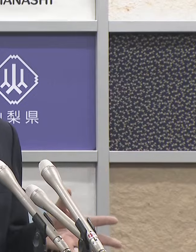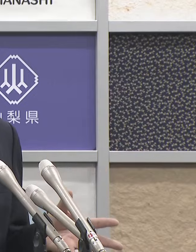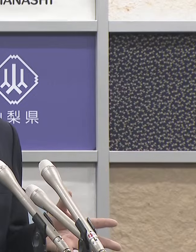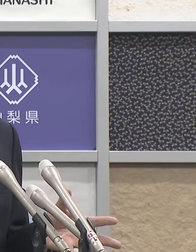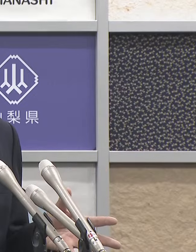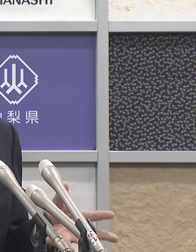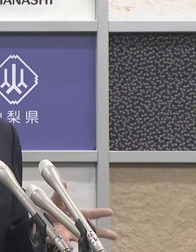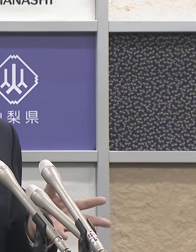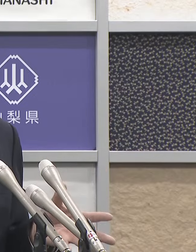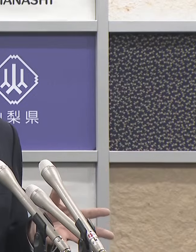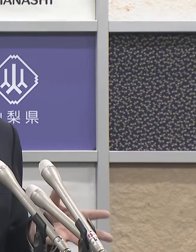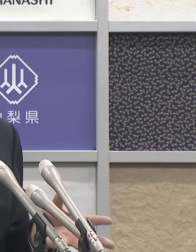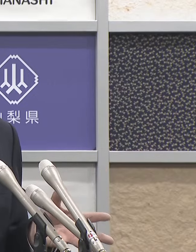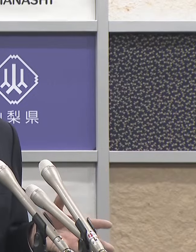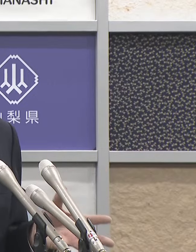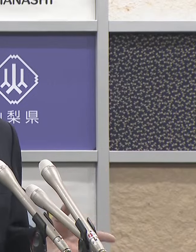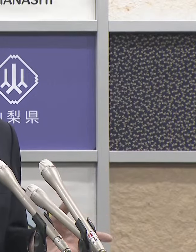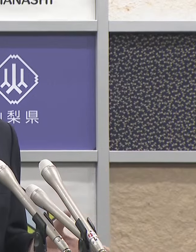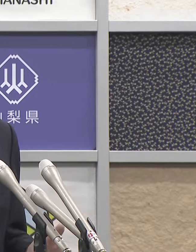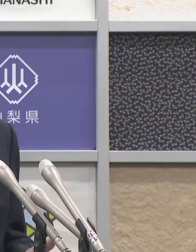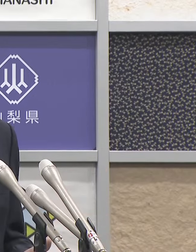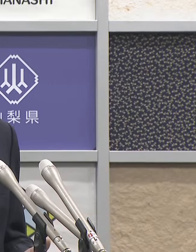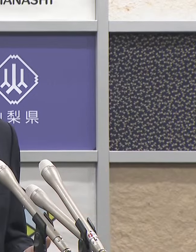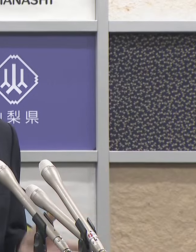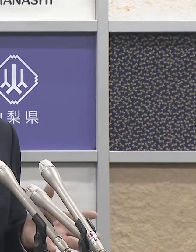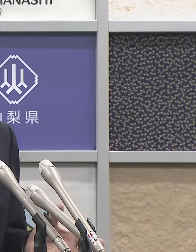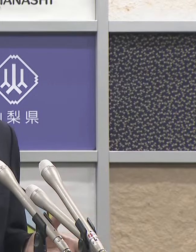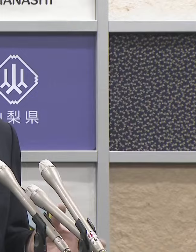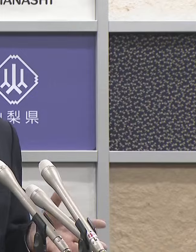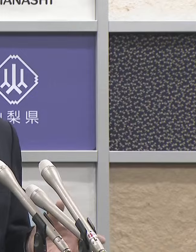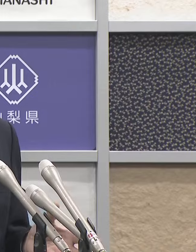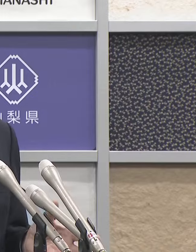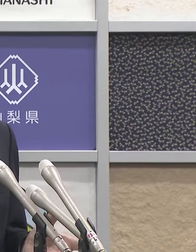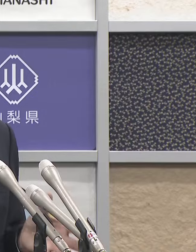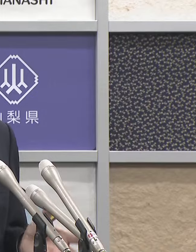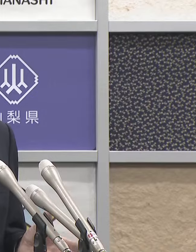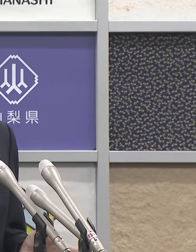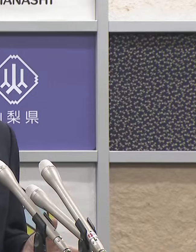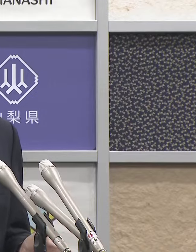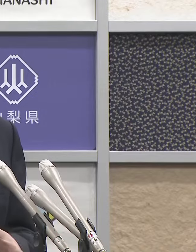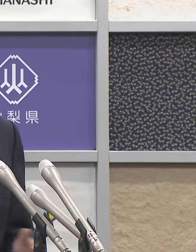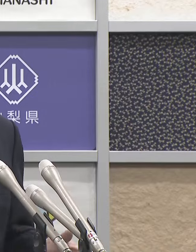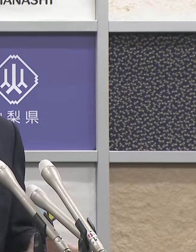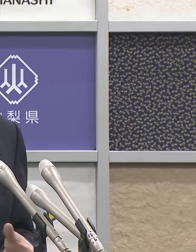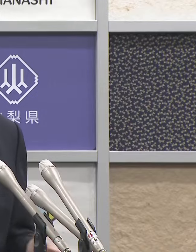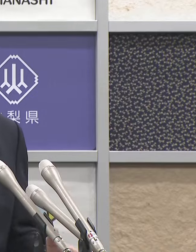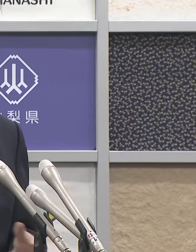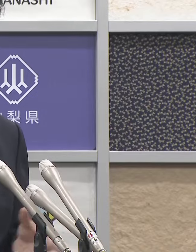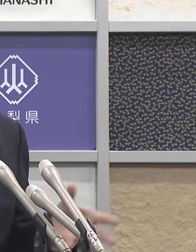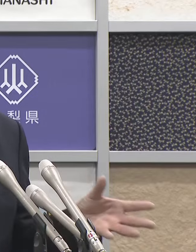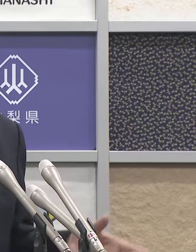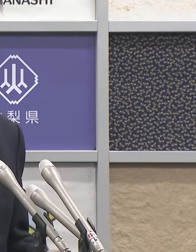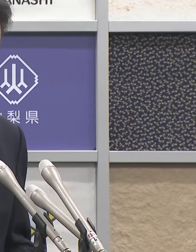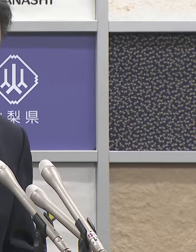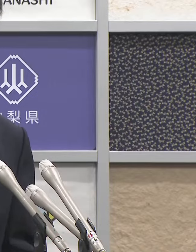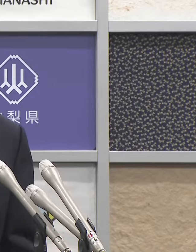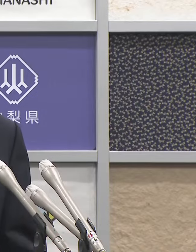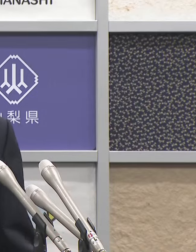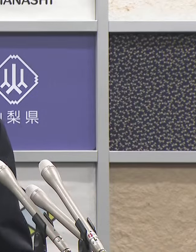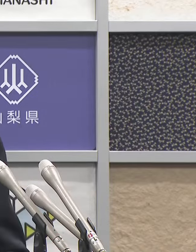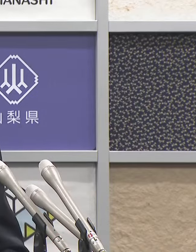のは、その学ぶ人にとっては大変やっぱりその不安なことであって、でしたがってその火山じゃなくてやっぱり地震に行こうかとかいう話になってしまうわけです